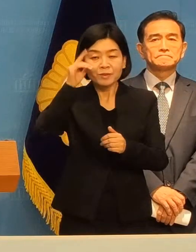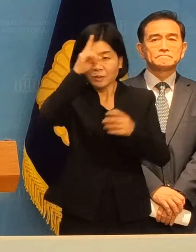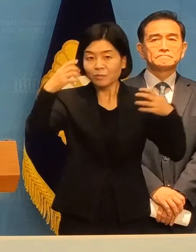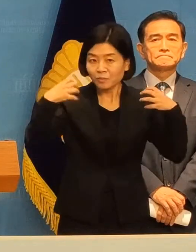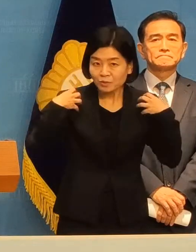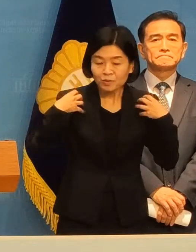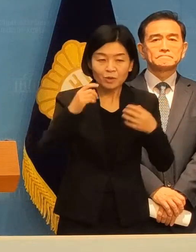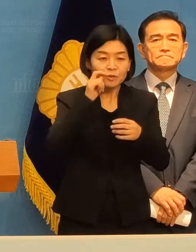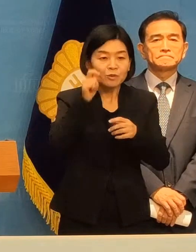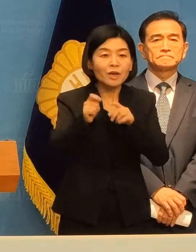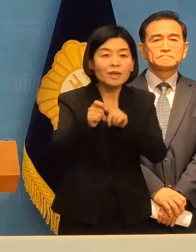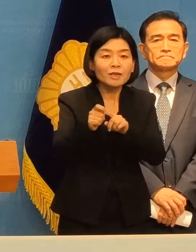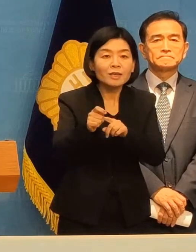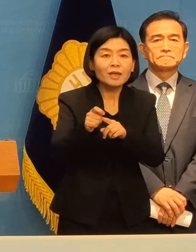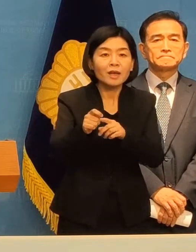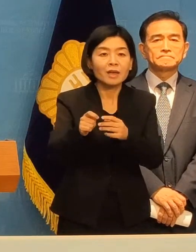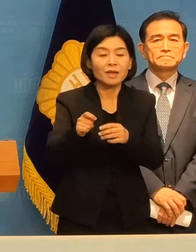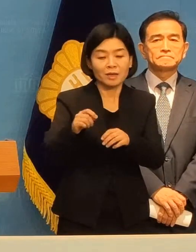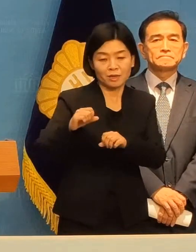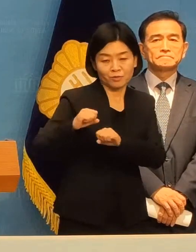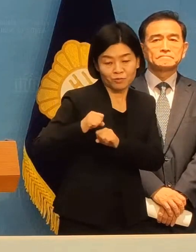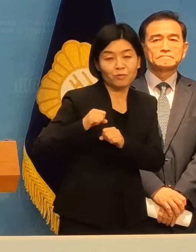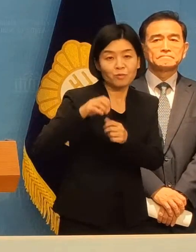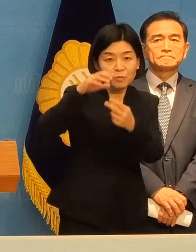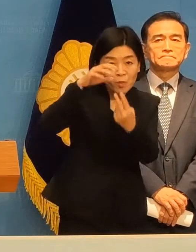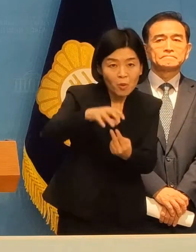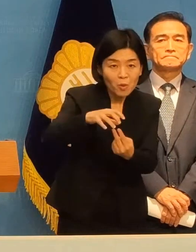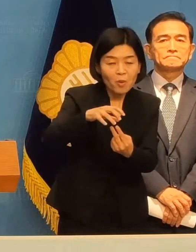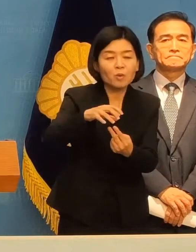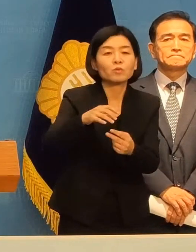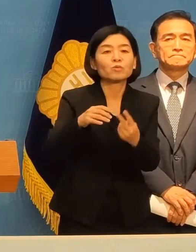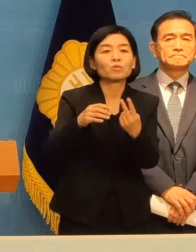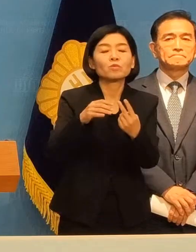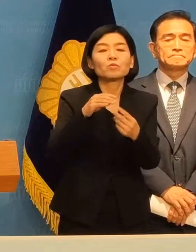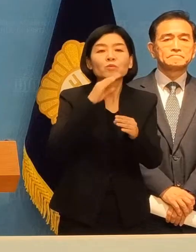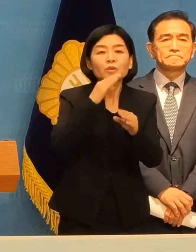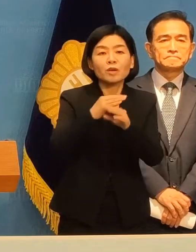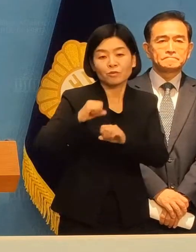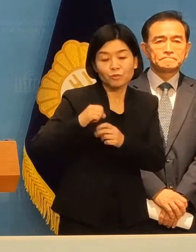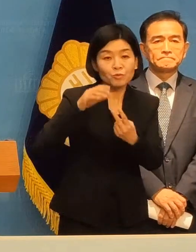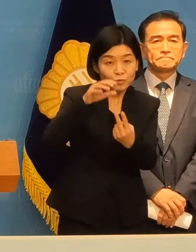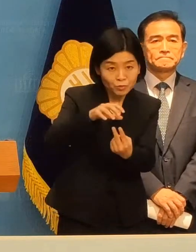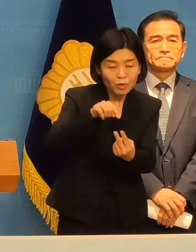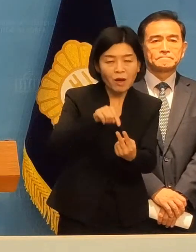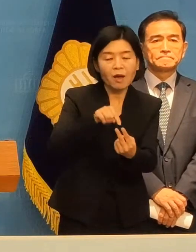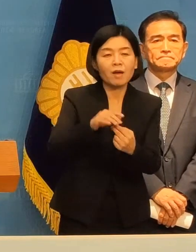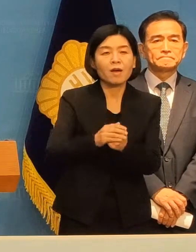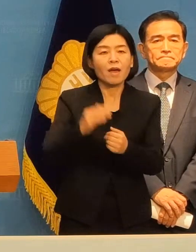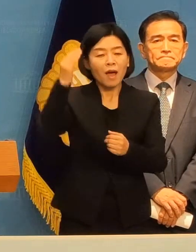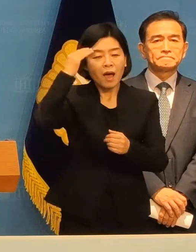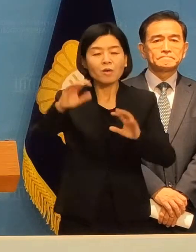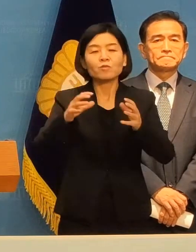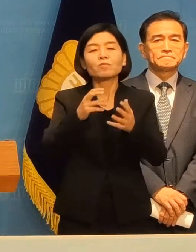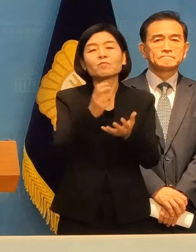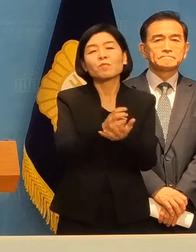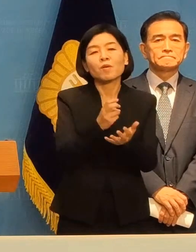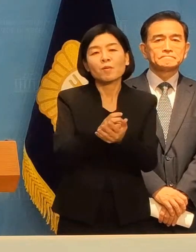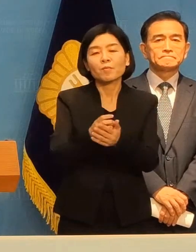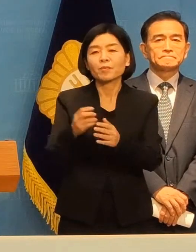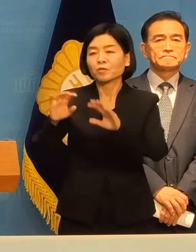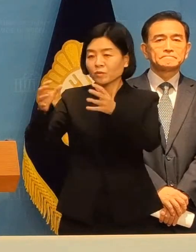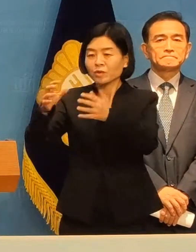우크라이나에 포로된 2명의 북한군을 국제인권법과 대한민국 헌법을 비롯한 국내법을 준수하여